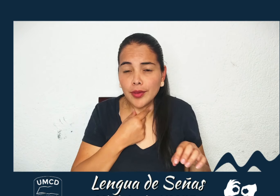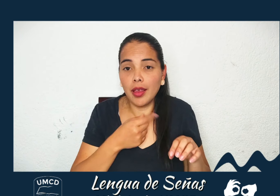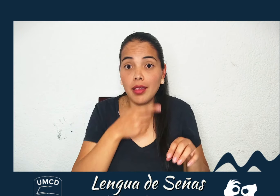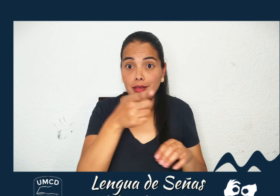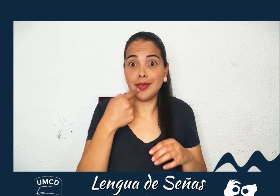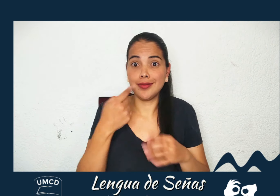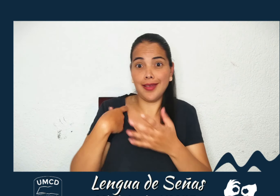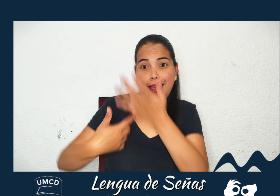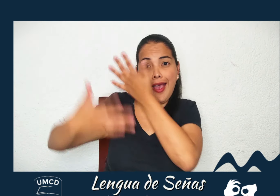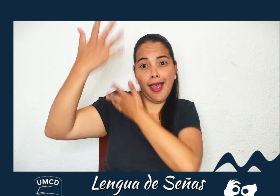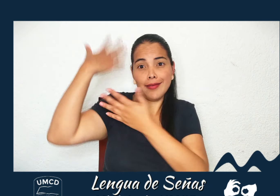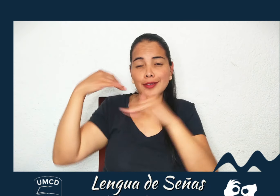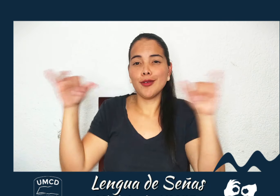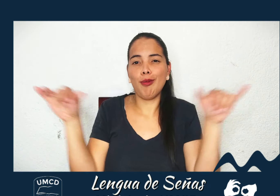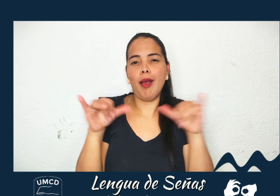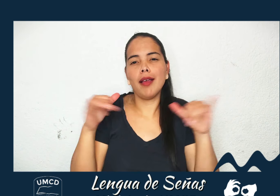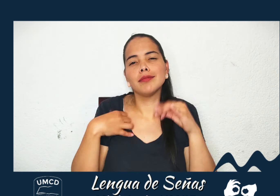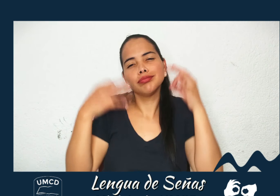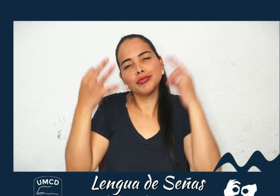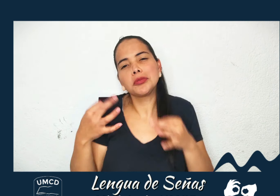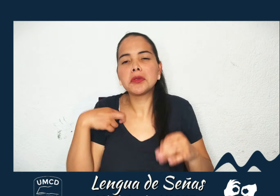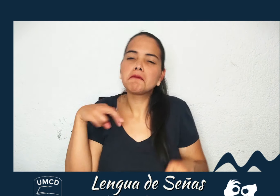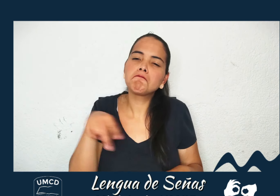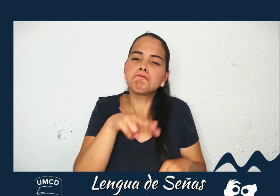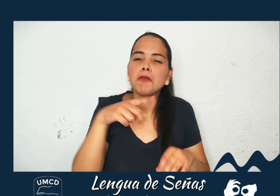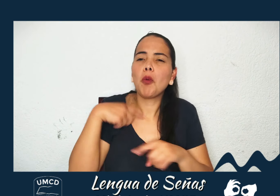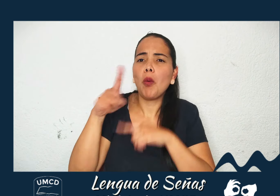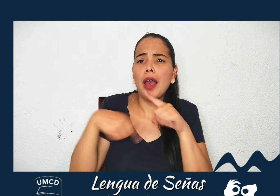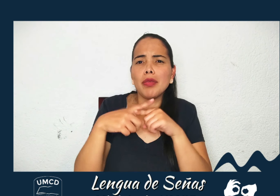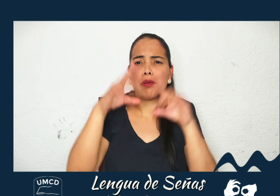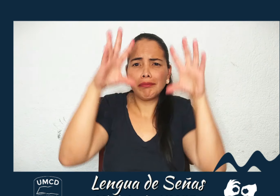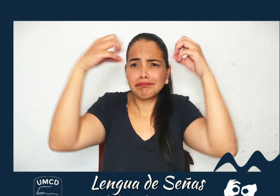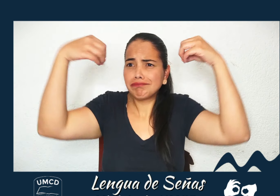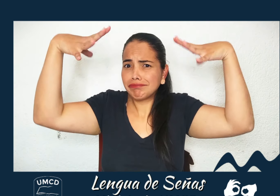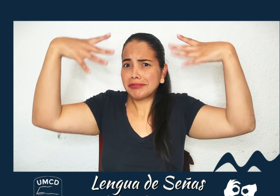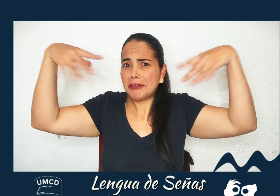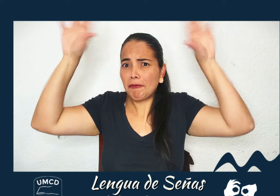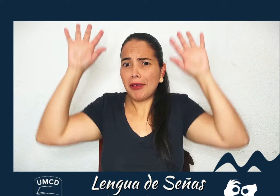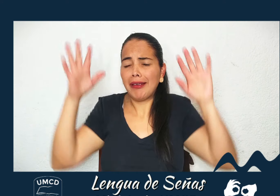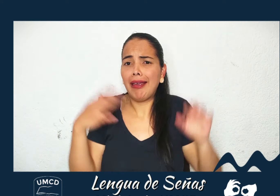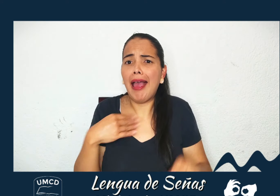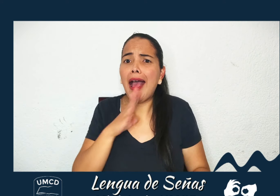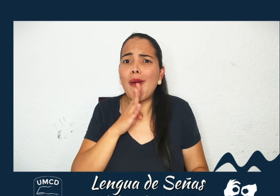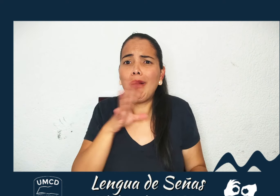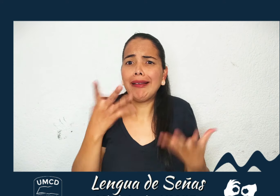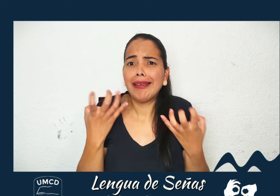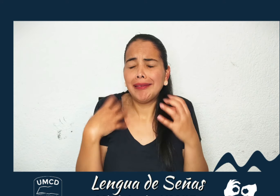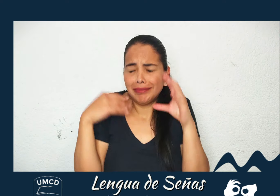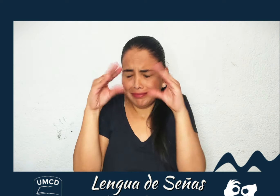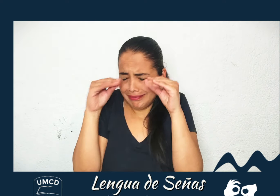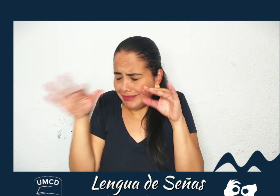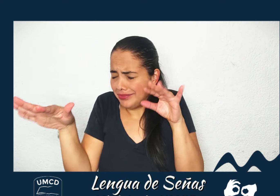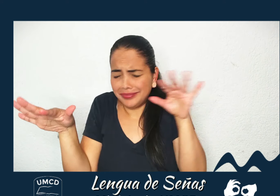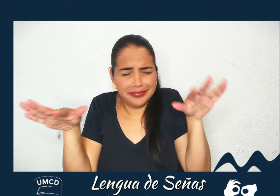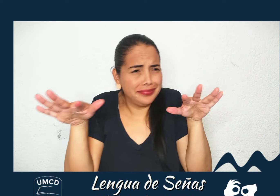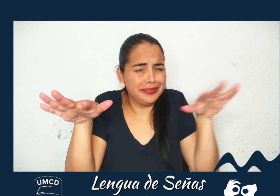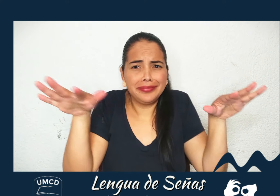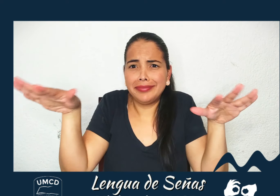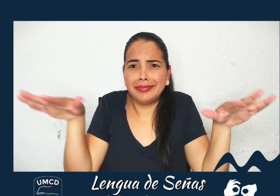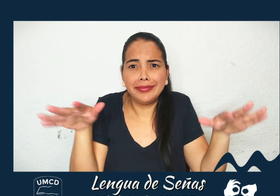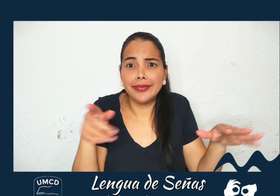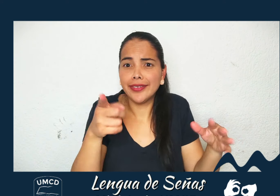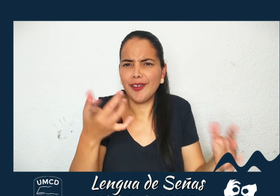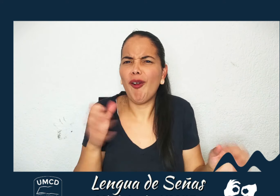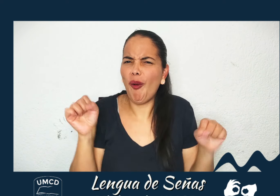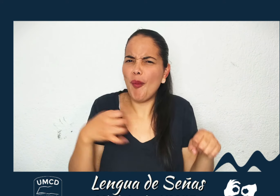completamente a ciegas por tratar de encontrar agua. Y déjame decirle, no fue una experiencia realmente placentera. En el pasaje